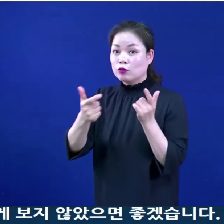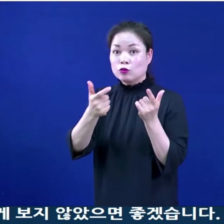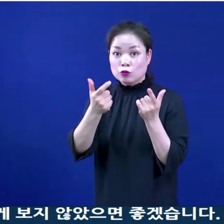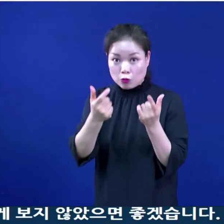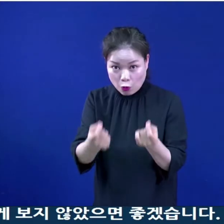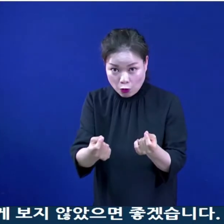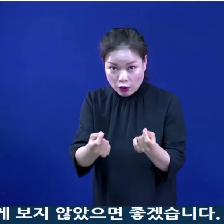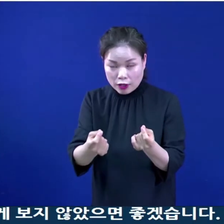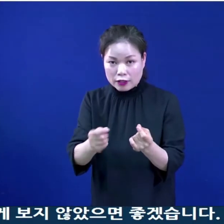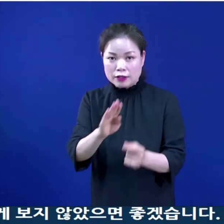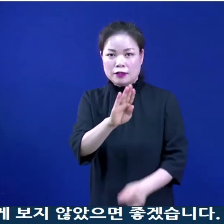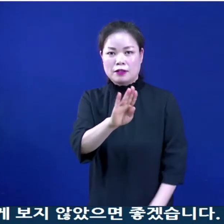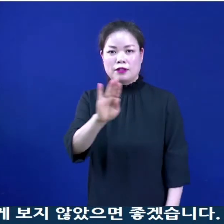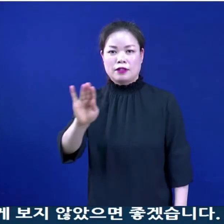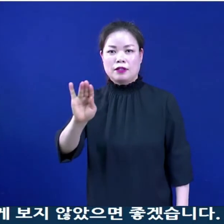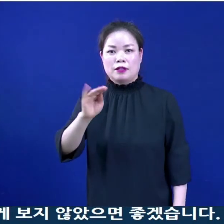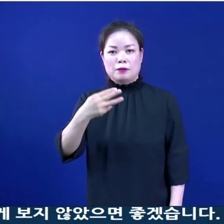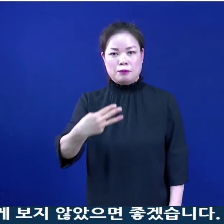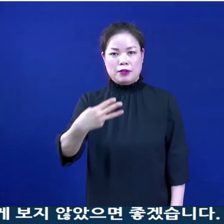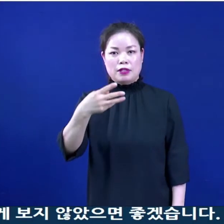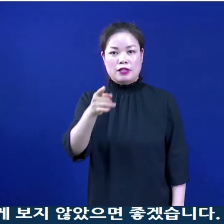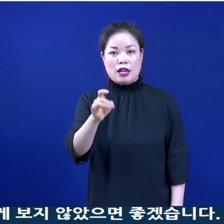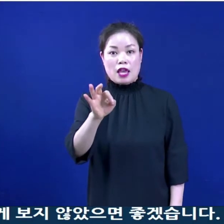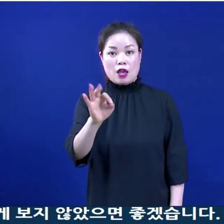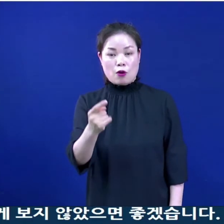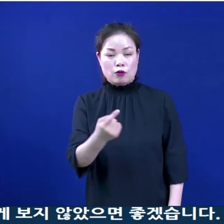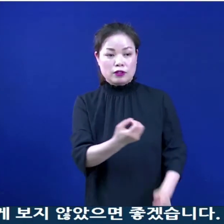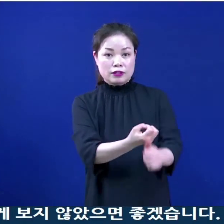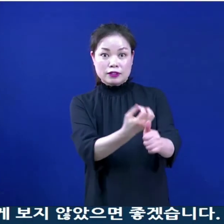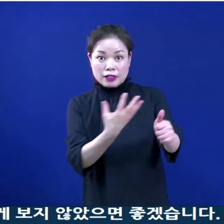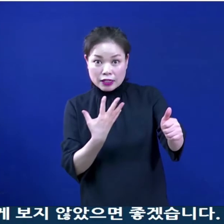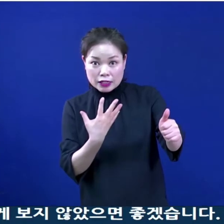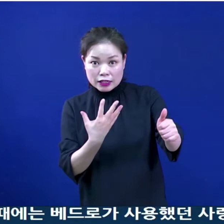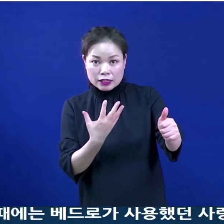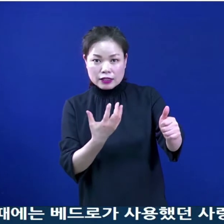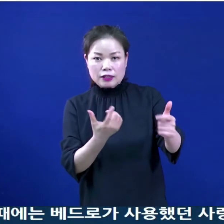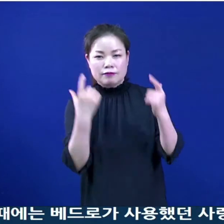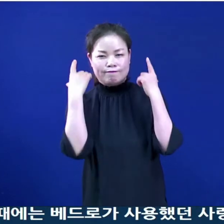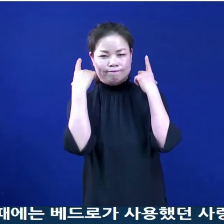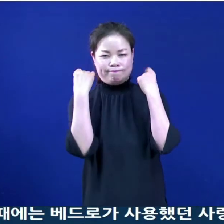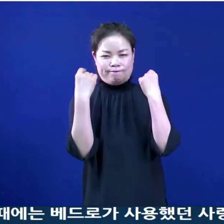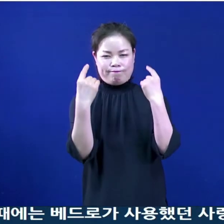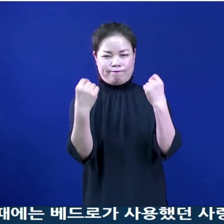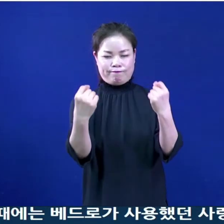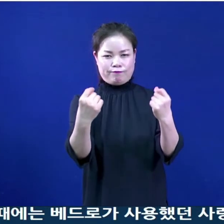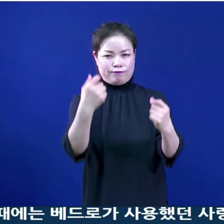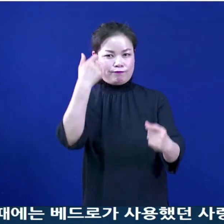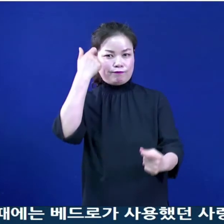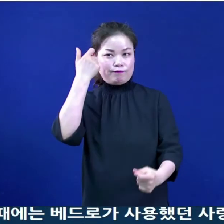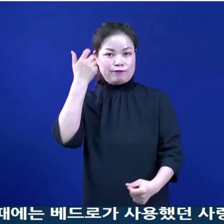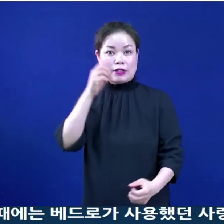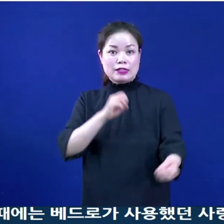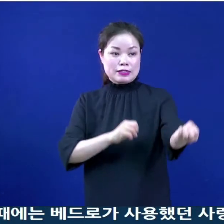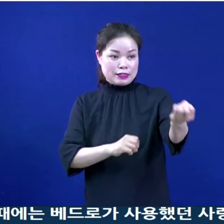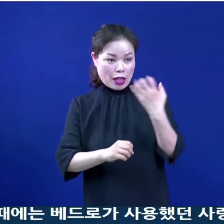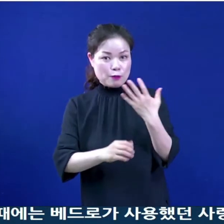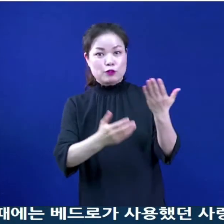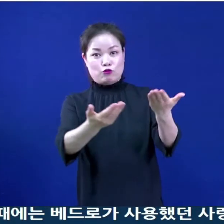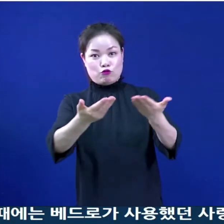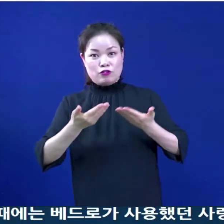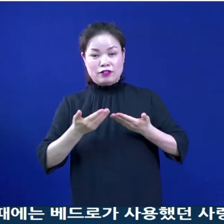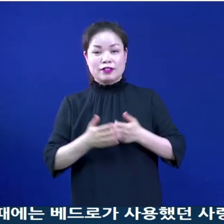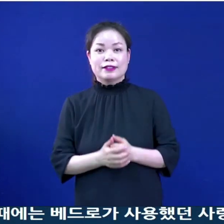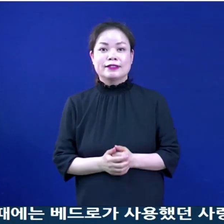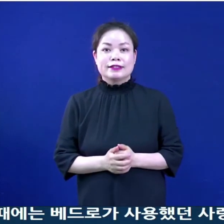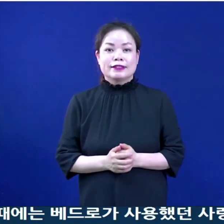똑같이 필레오로 답을 하고 있습니다. 베드로의 답은 일관성 있게 똑같이 진행되고 있는 것이죠.